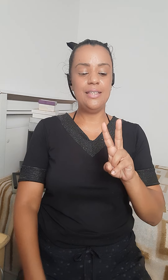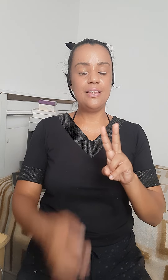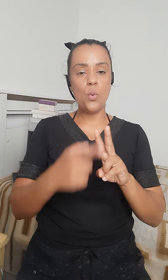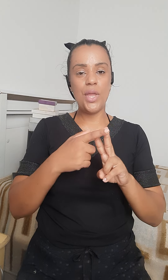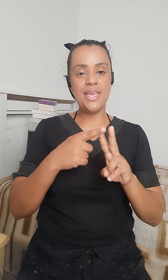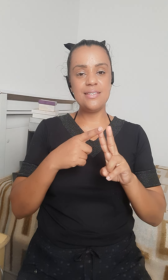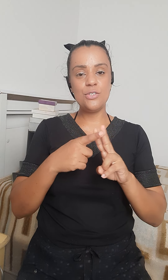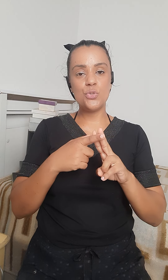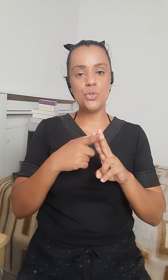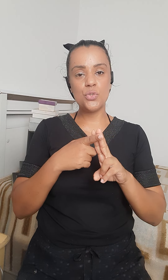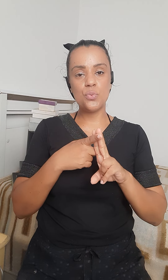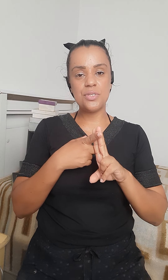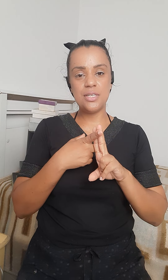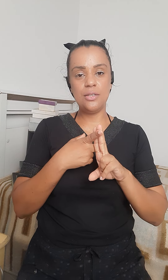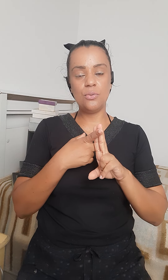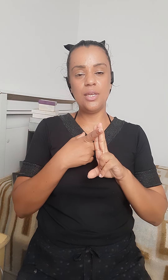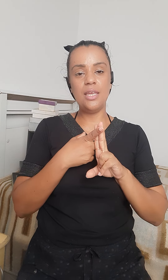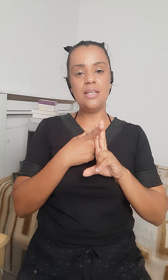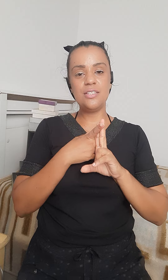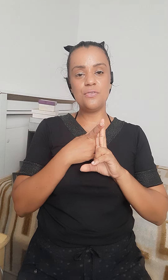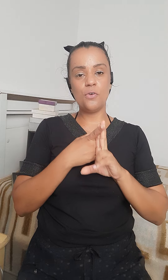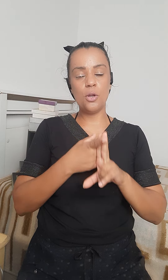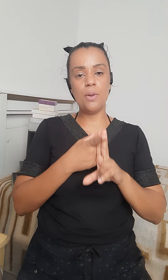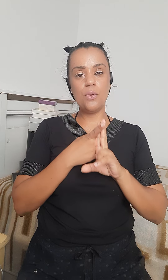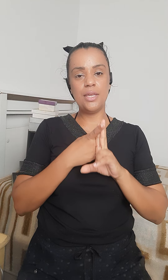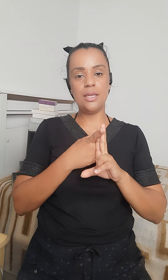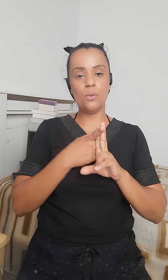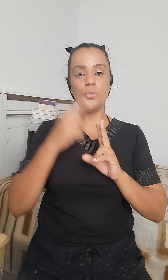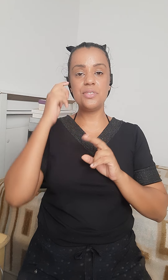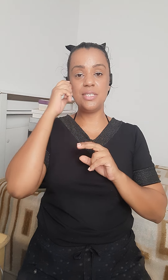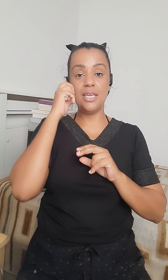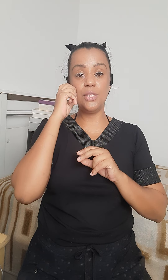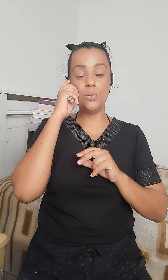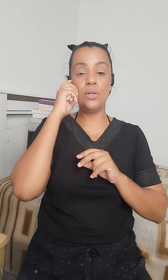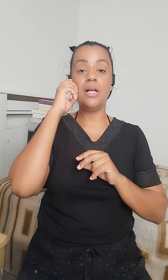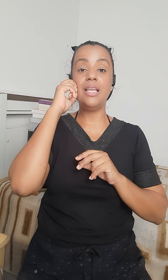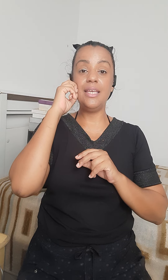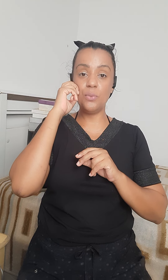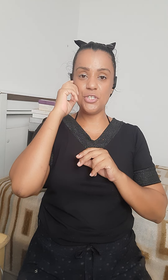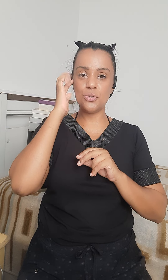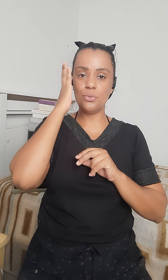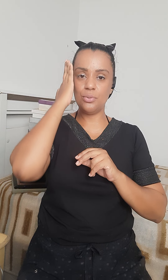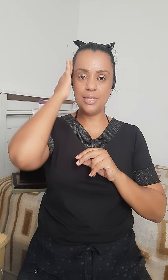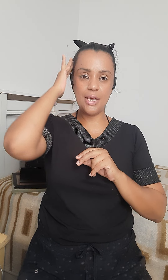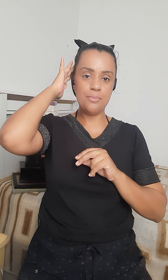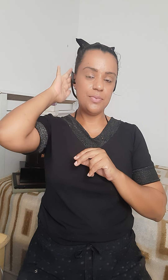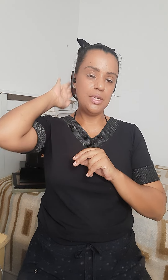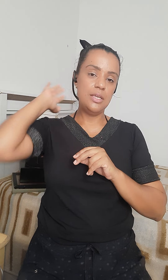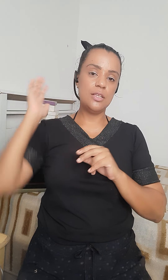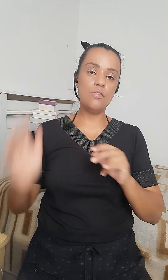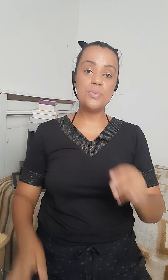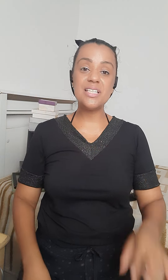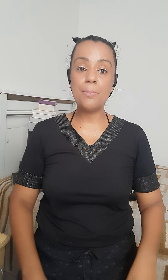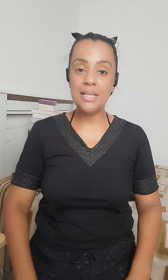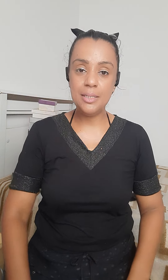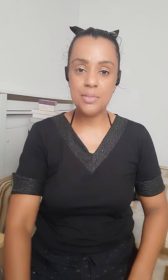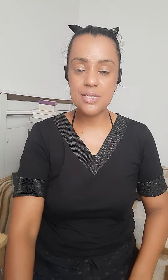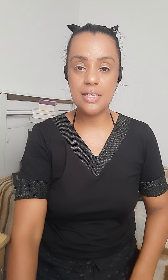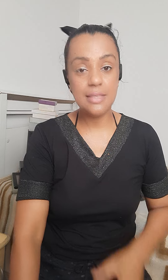Então, esses dois conceitos, eles formam o quê? O signo linguístico, tá? Então, vamos lá para Libras, que tem